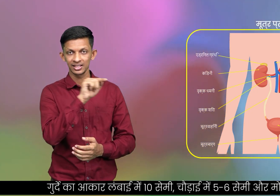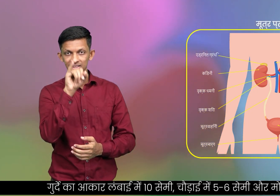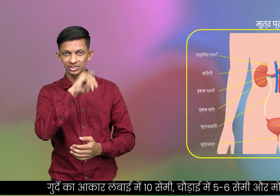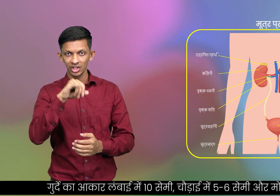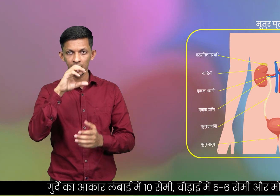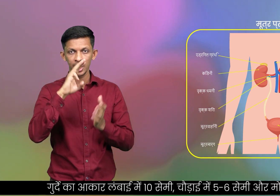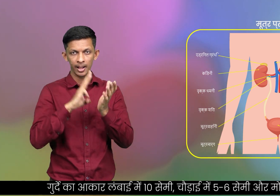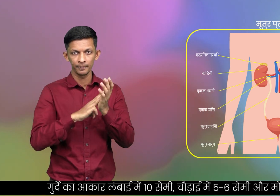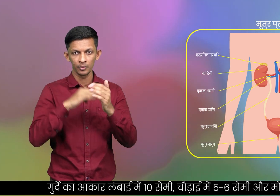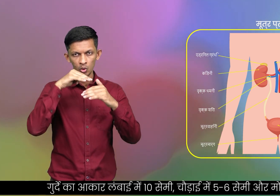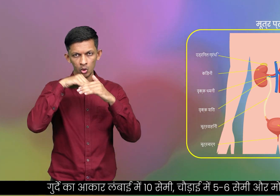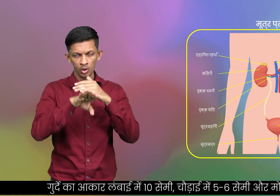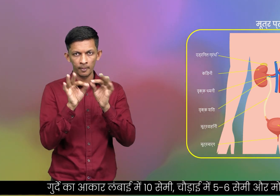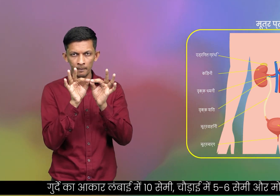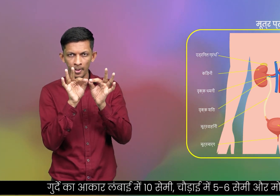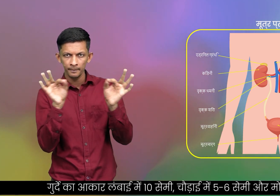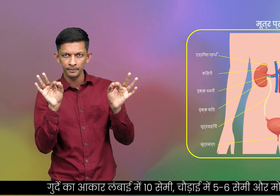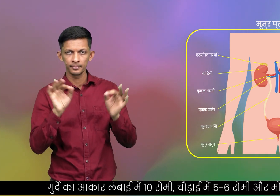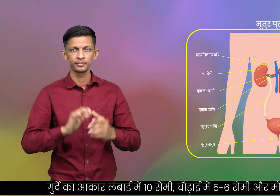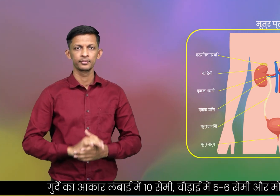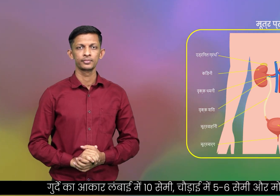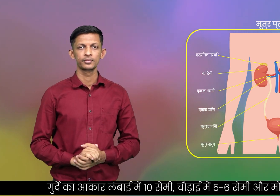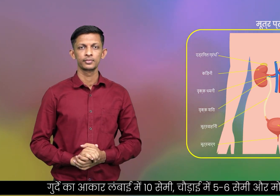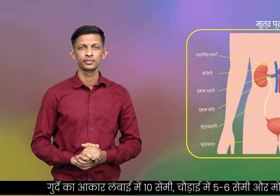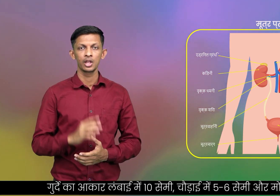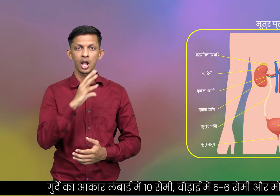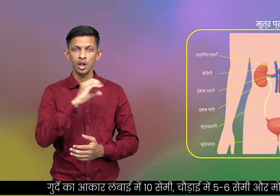सेंटीमीटर और मोटाई में 4 सेंटीमीटर है।